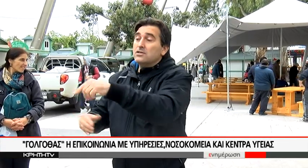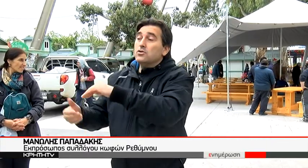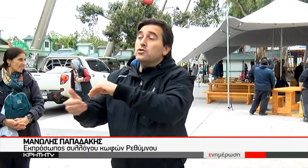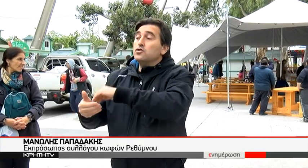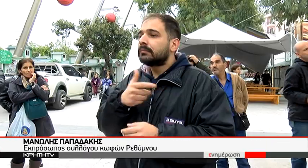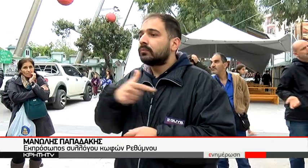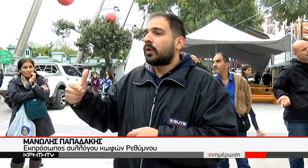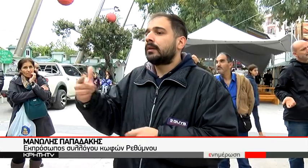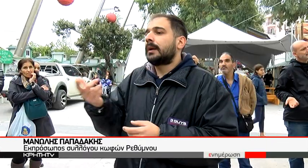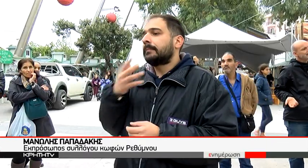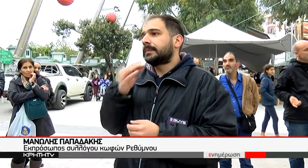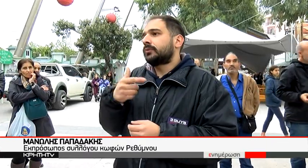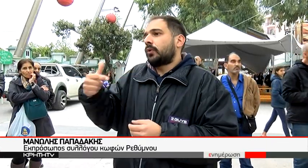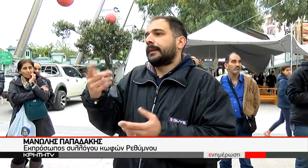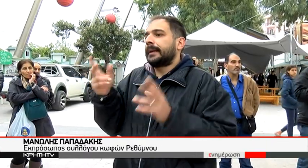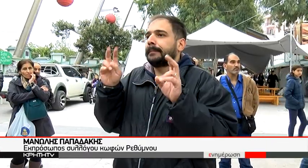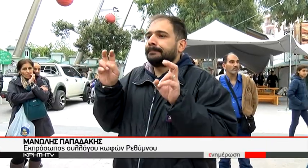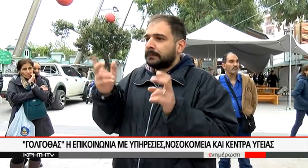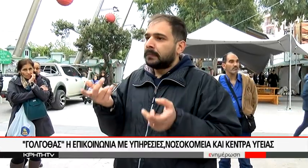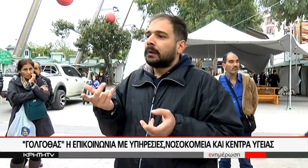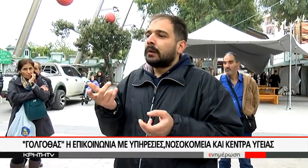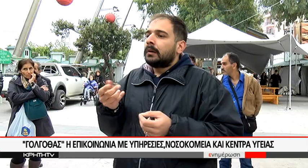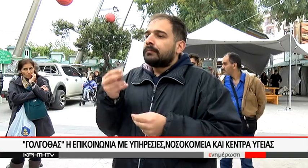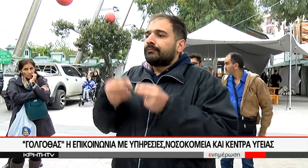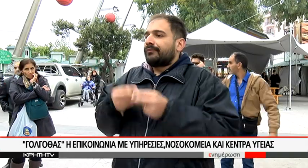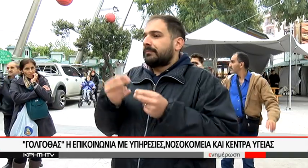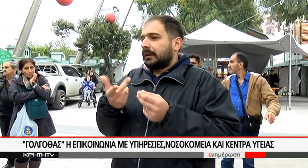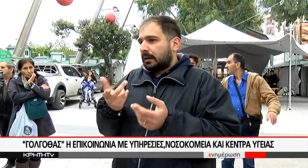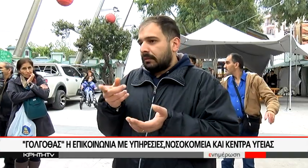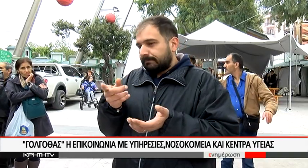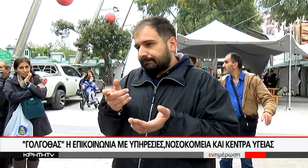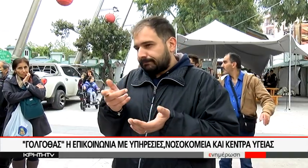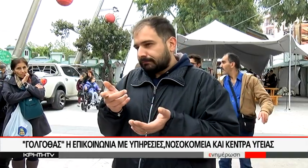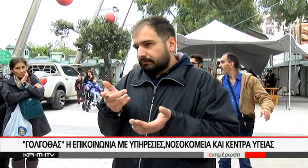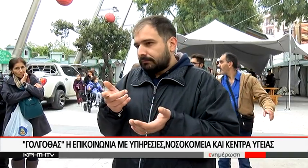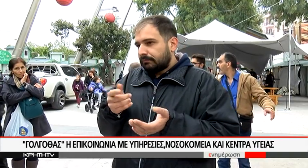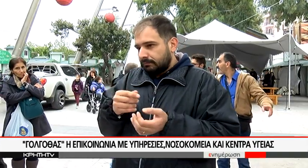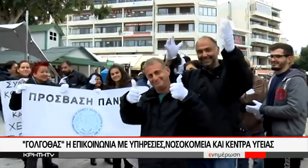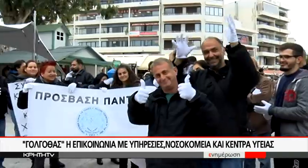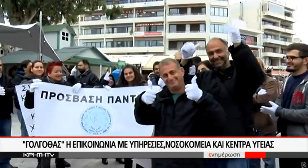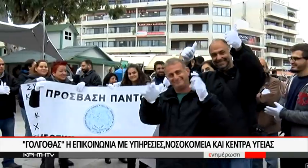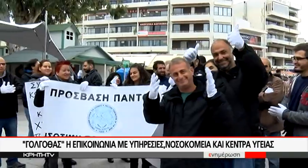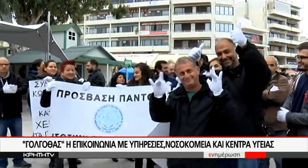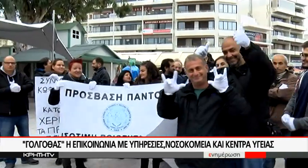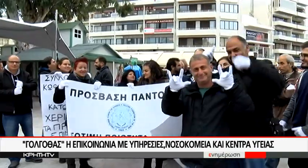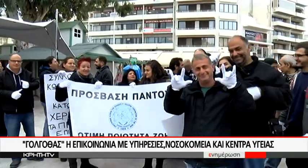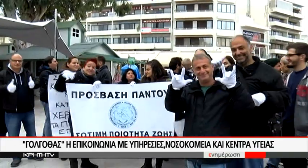διερμηνίες. Στερούμαστε το δικαίωμα στην εργασία, νιώθουμε παραγωνισμένοι, αποκλεισμένοι. Όσο για τις προσωπικές τους